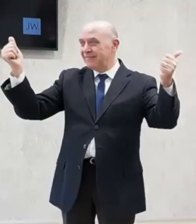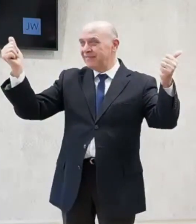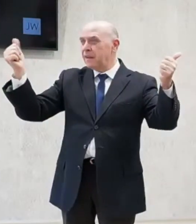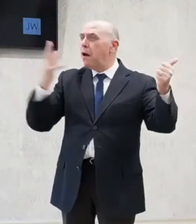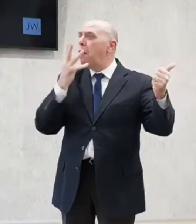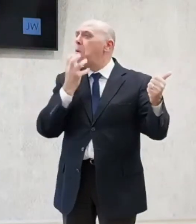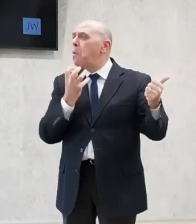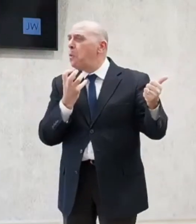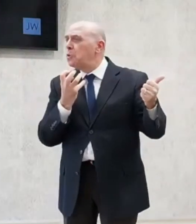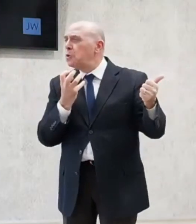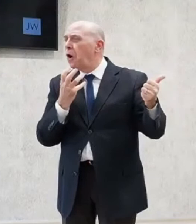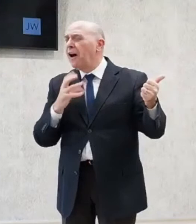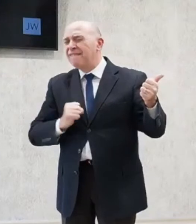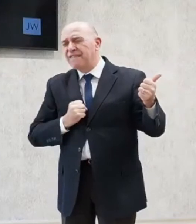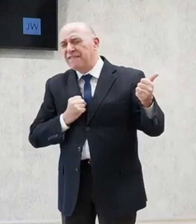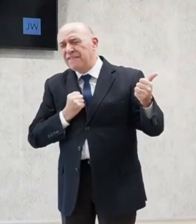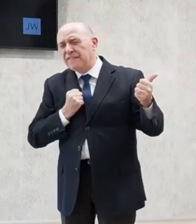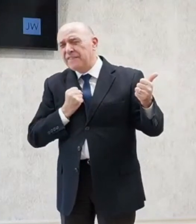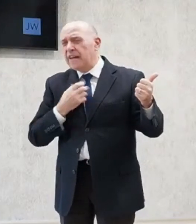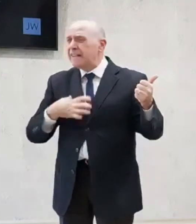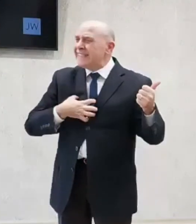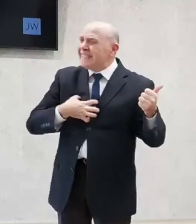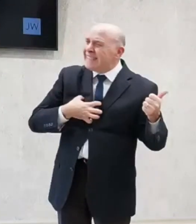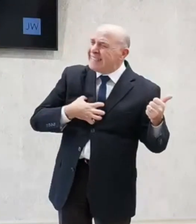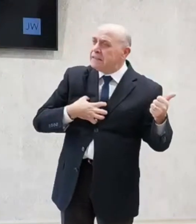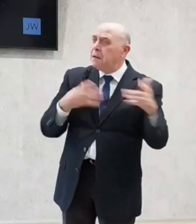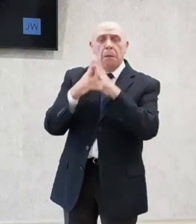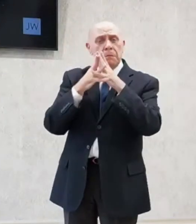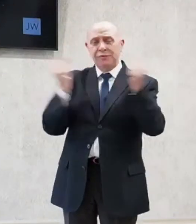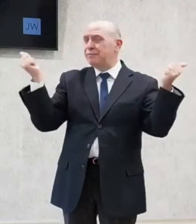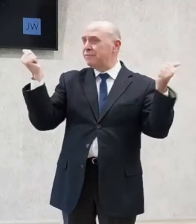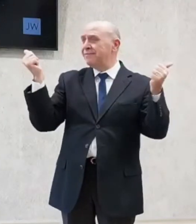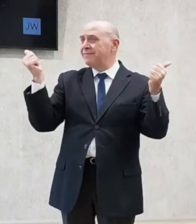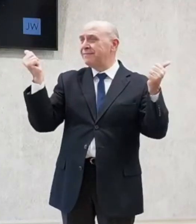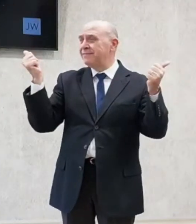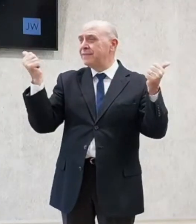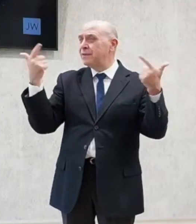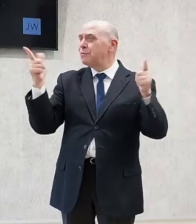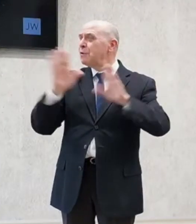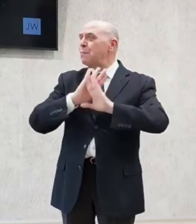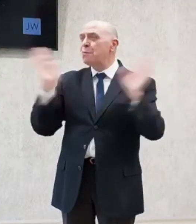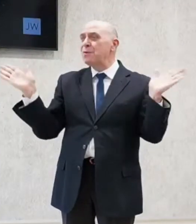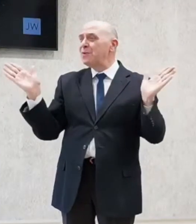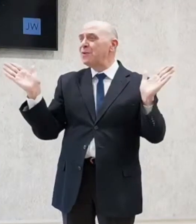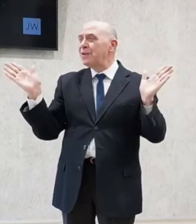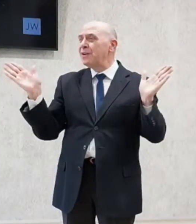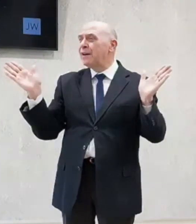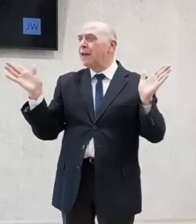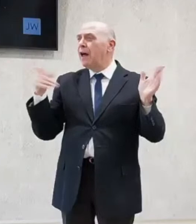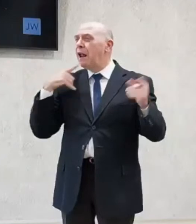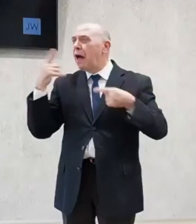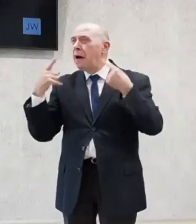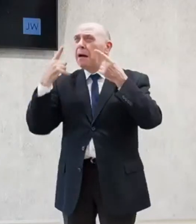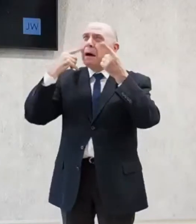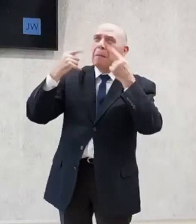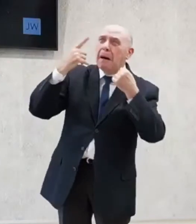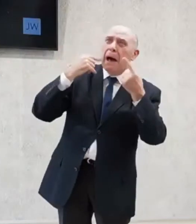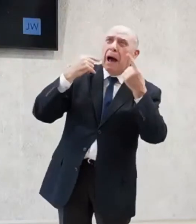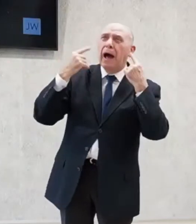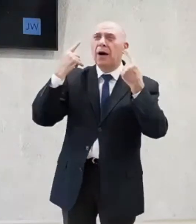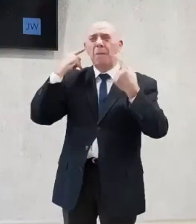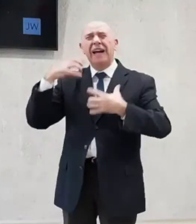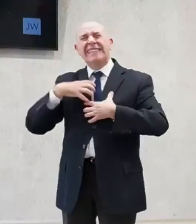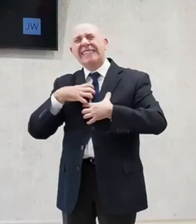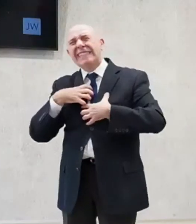più il lutto perciò Il dispiacere che crea la morte non ci sarà più lamento non ci sarà più dolore anche